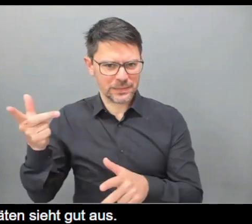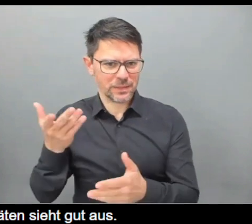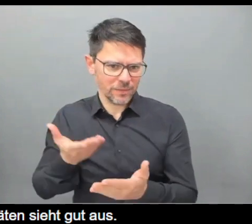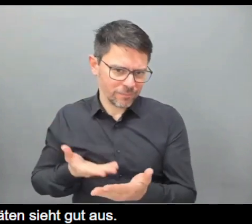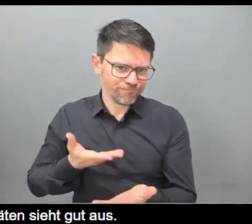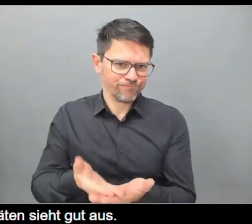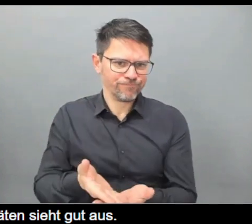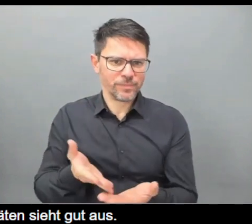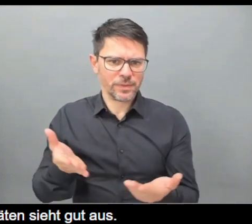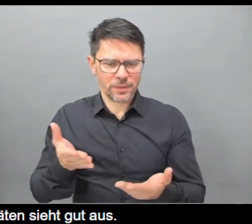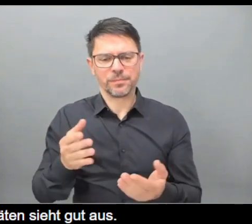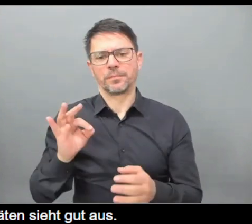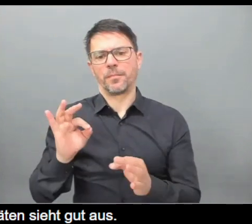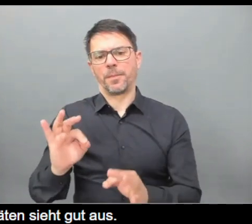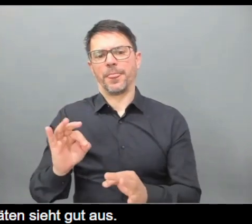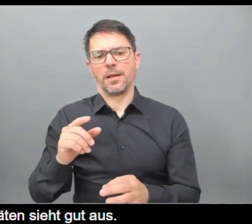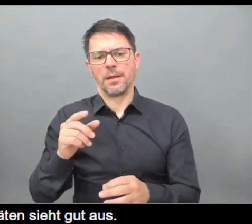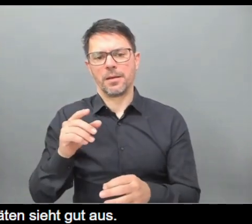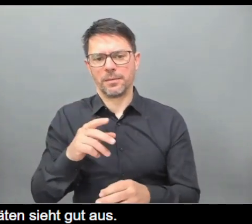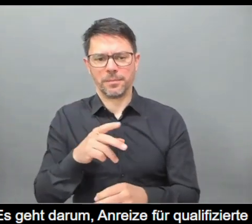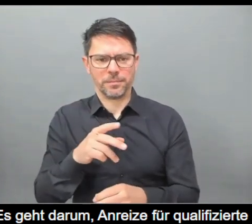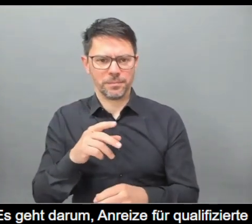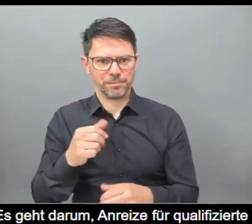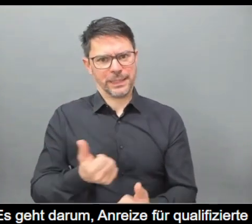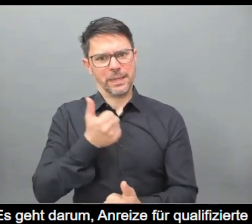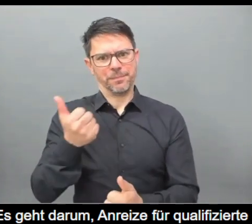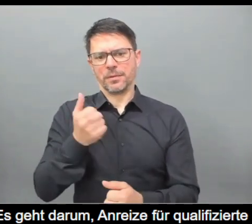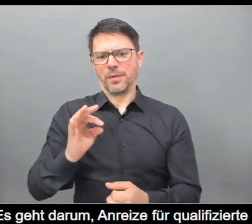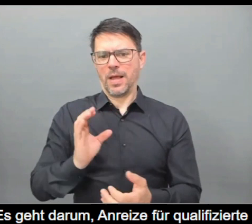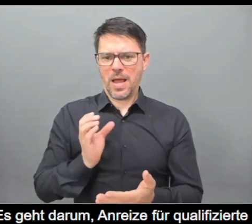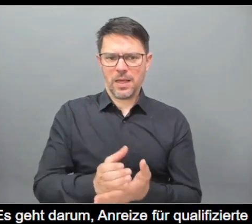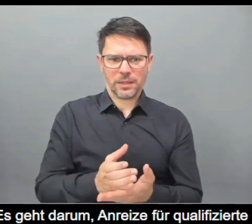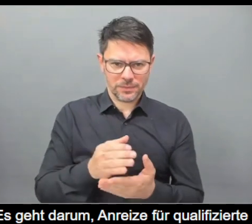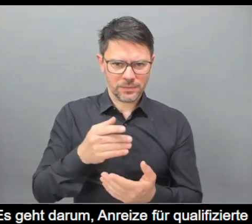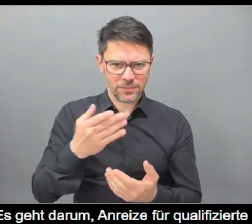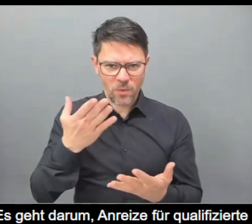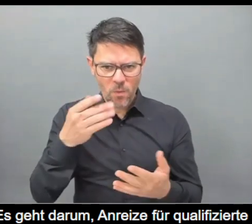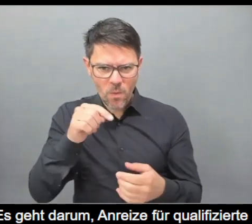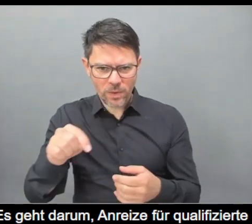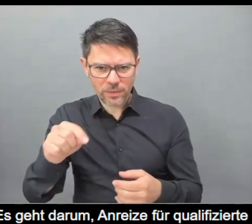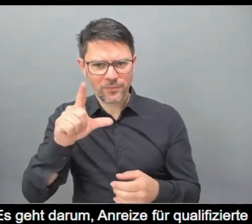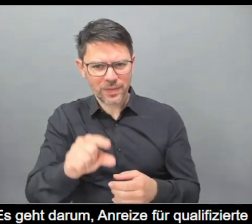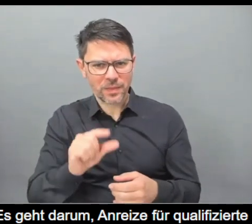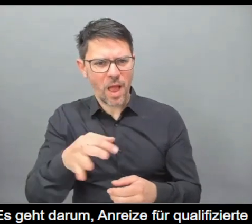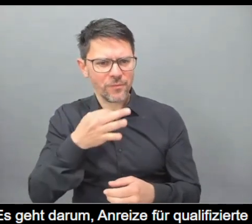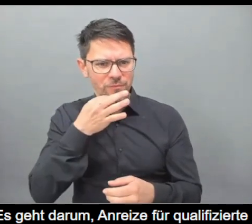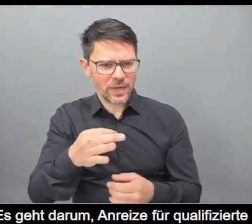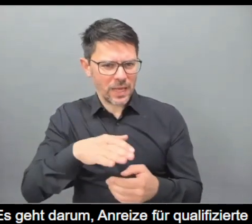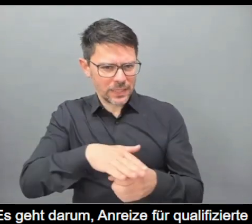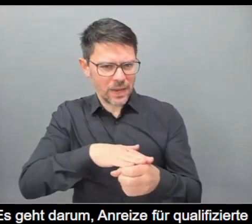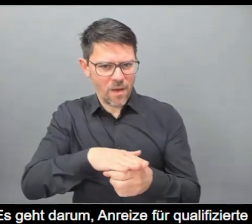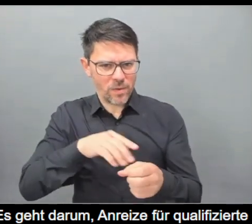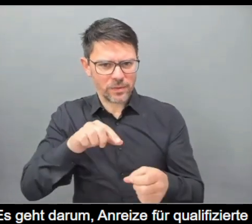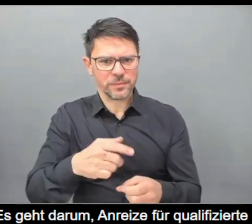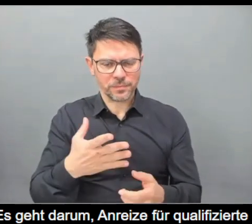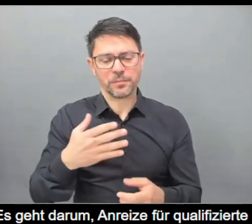Lehrkräftebedarf entscheiden. Die Details wird der Kultusminister jetzt dann ausarbeiten. Der